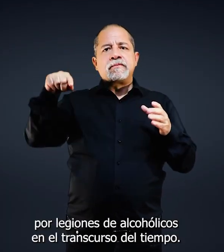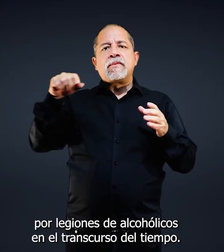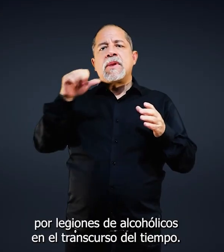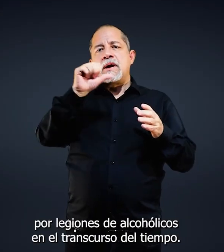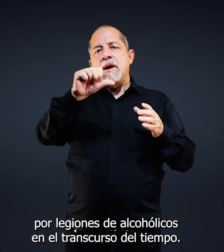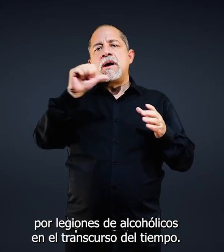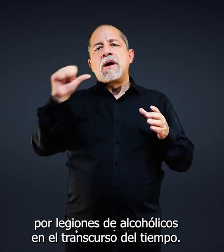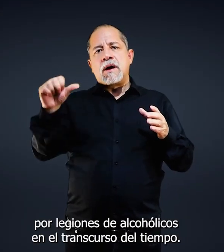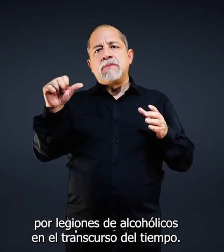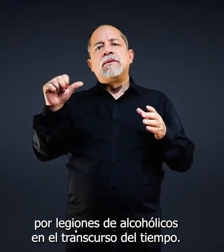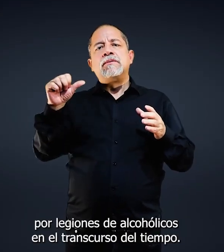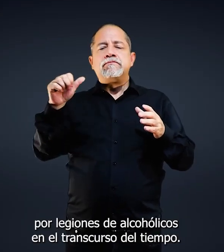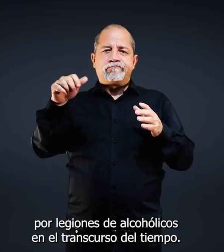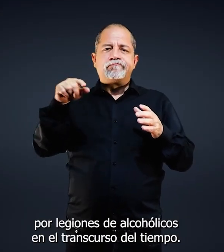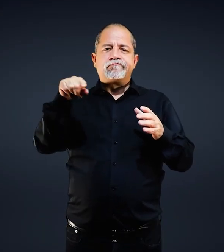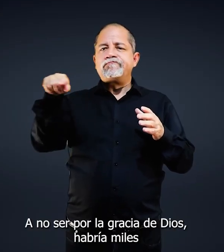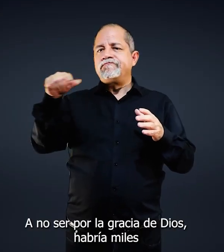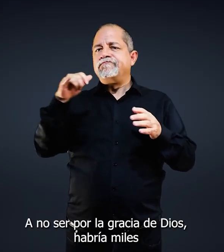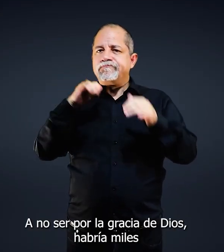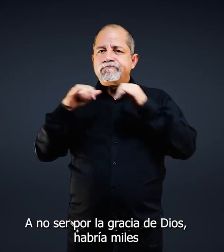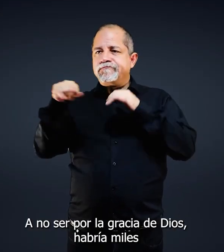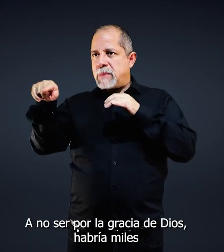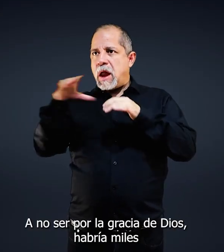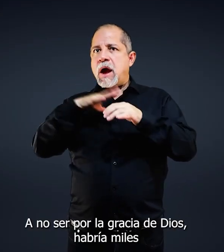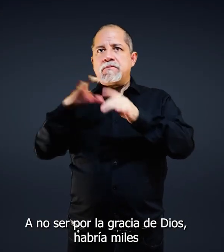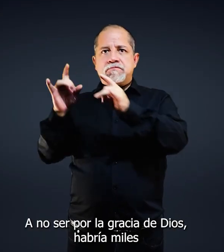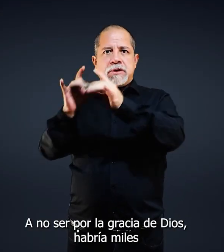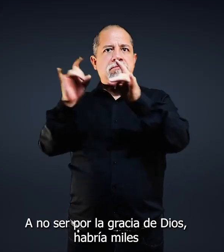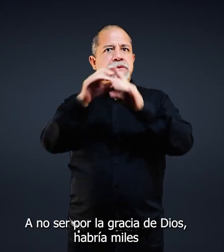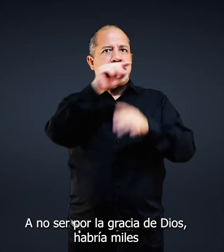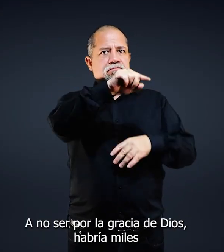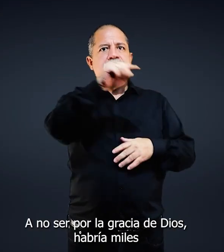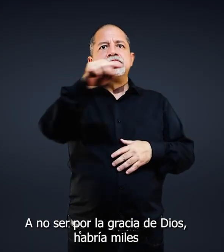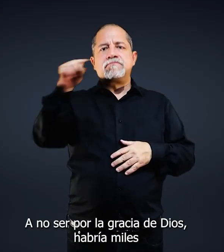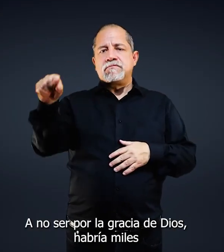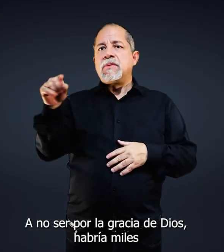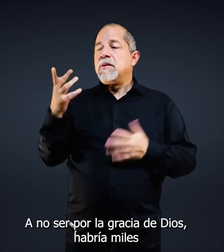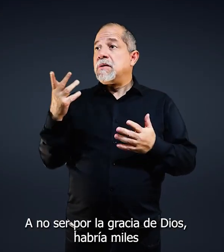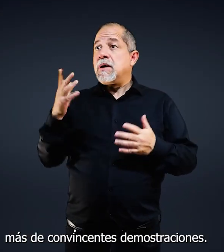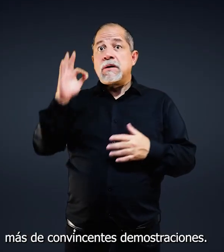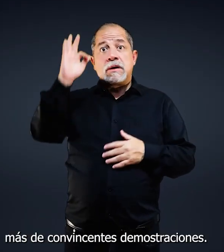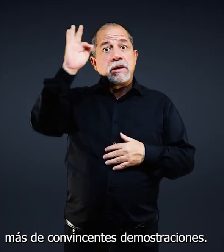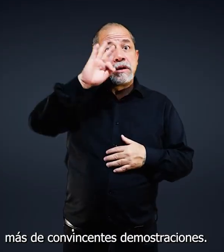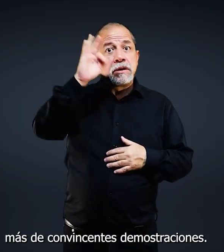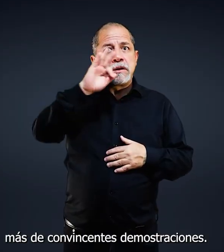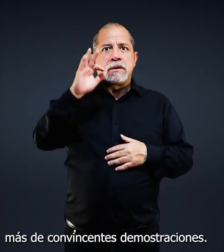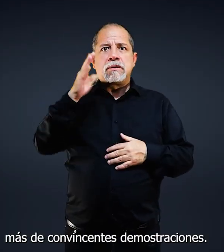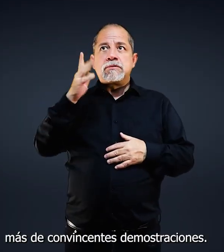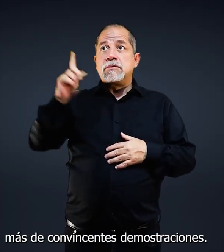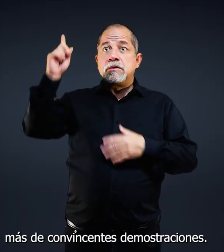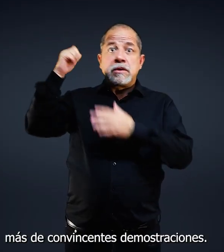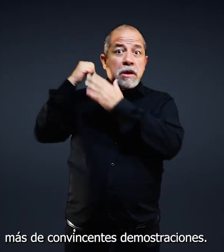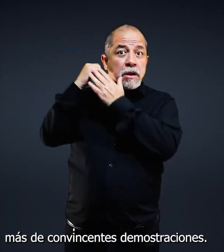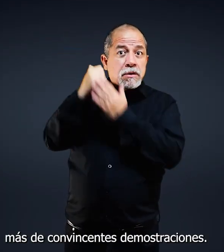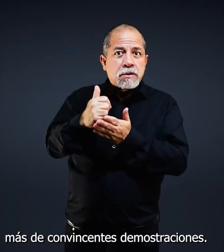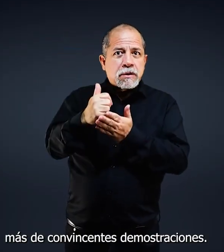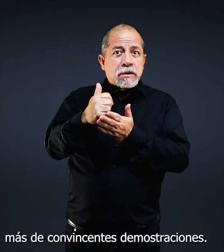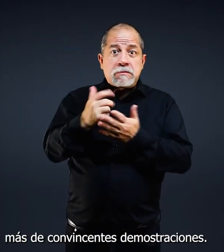el transcurso del tiempo. A no ser por la gracia de Dios, habría miles más de convincentes demostraciones.